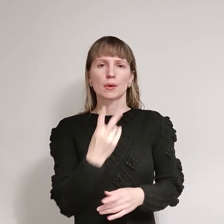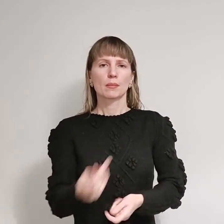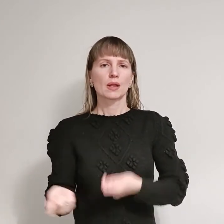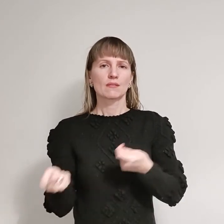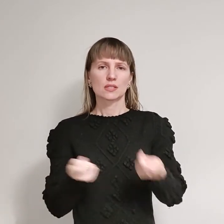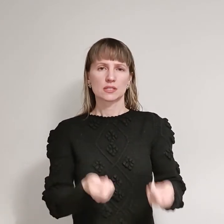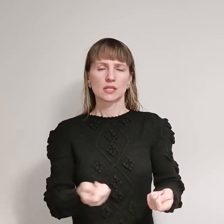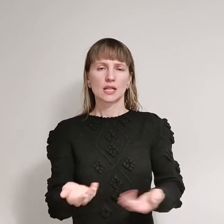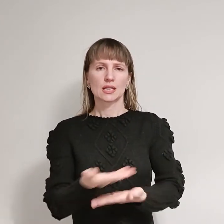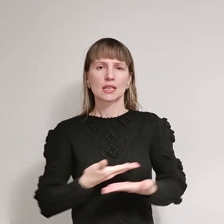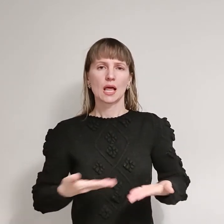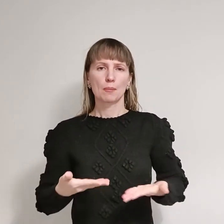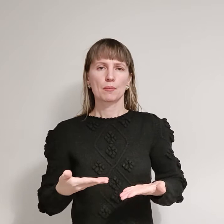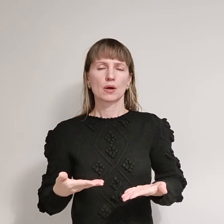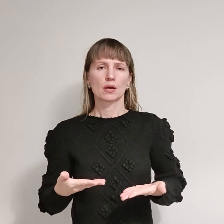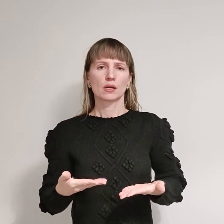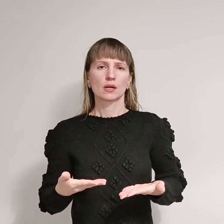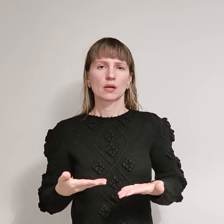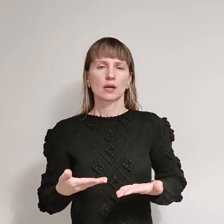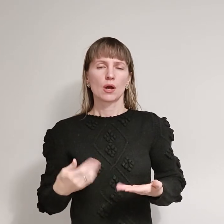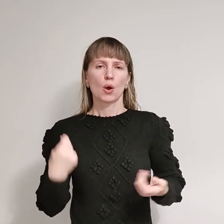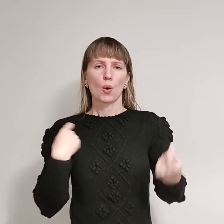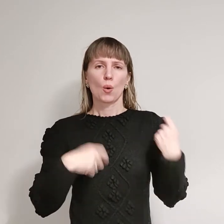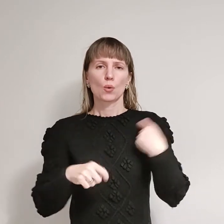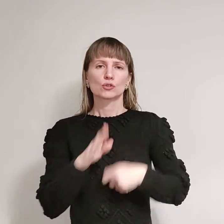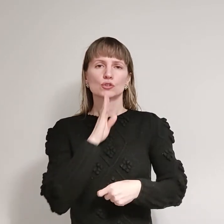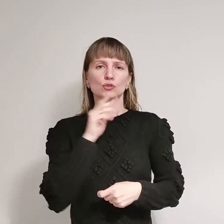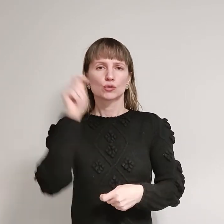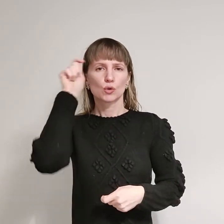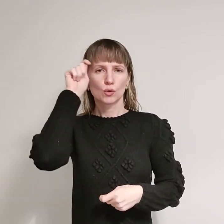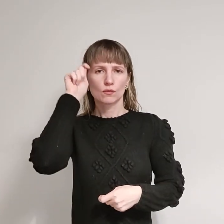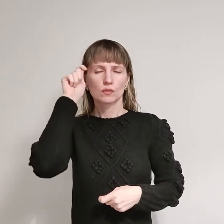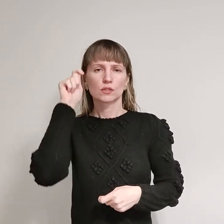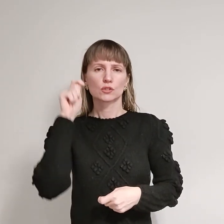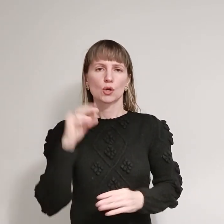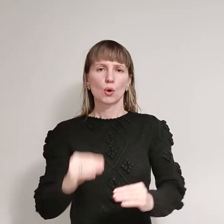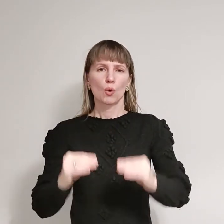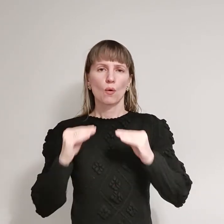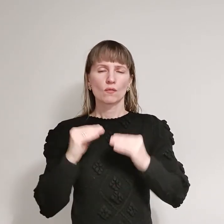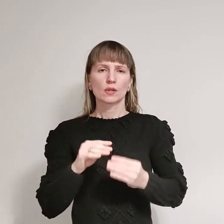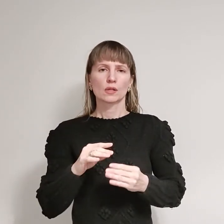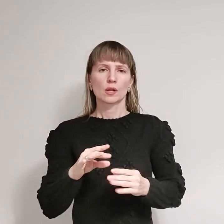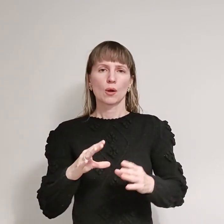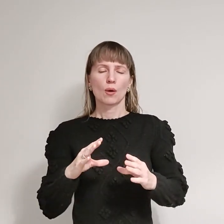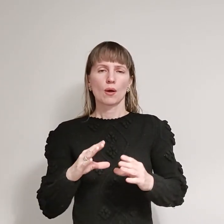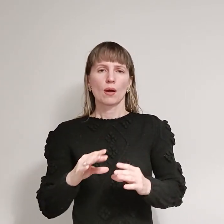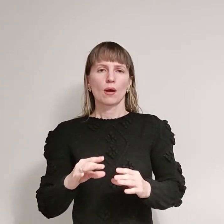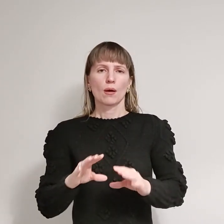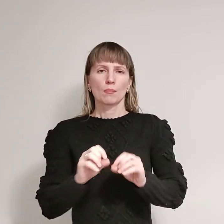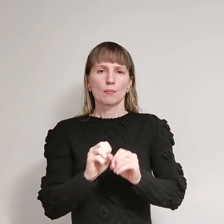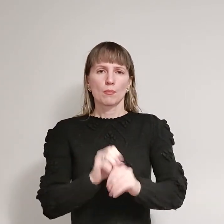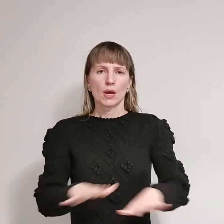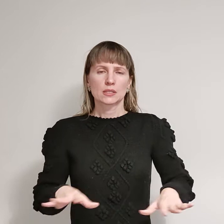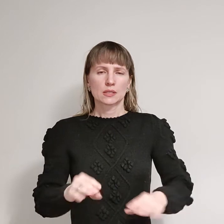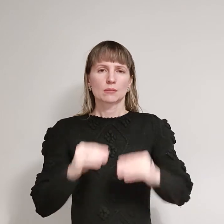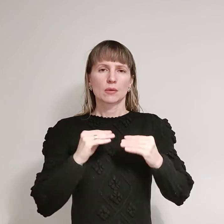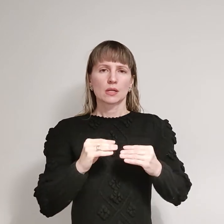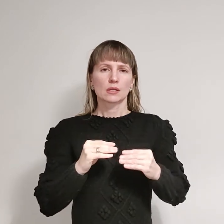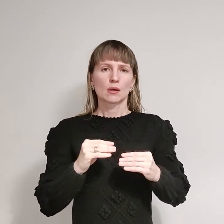Дивіться, ось нам попривозили верхній одяг, жіночий, чоловічий, ковдри, постільна білизна, матраці, ложки. Дитячий одяг,